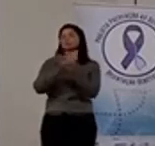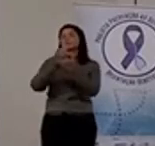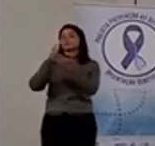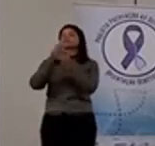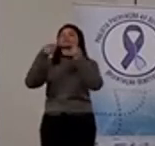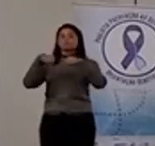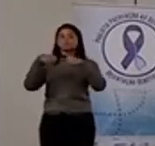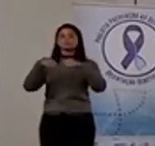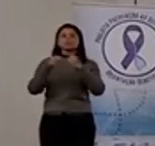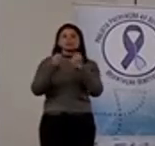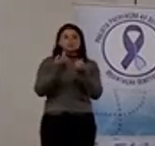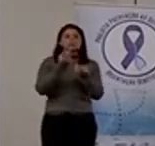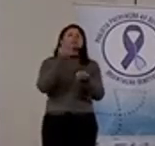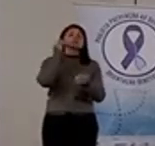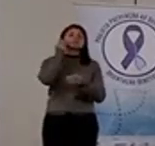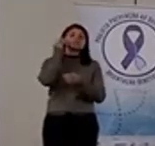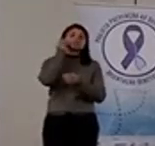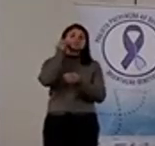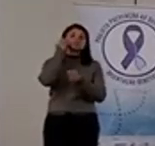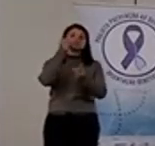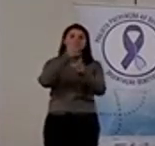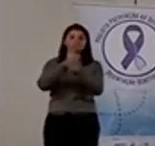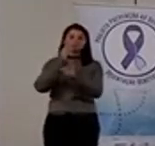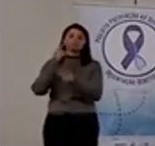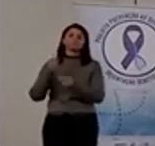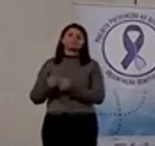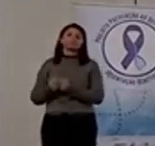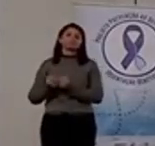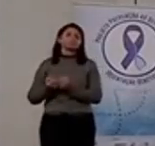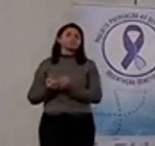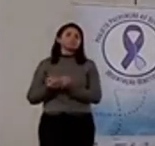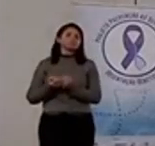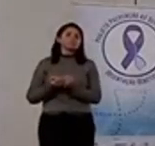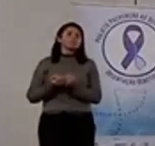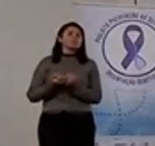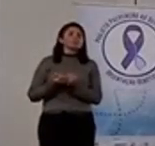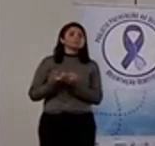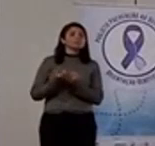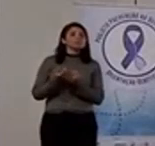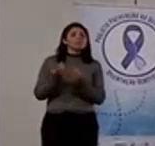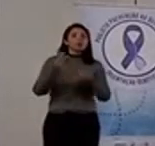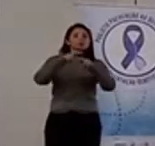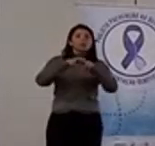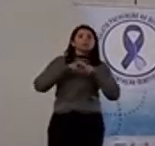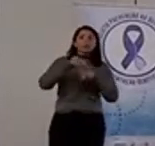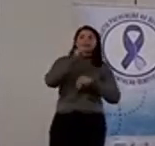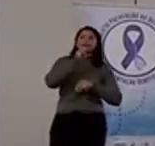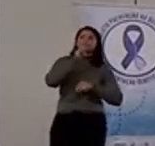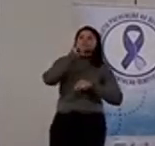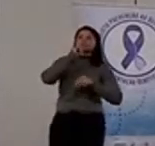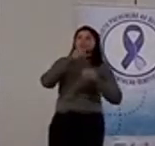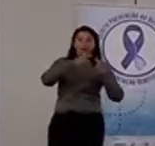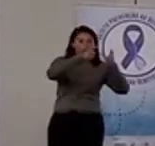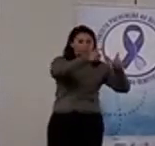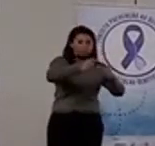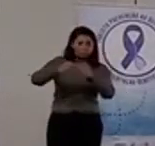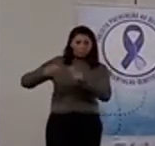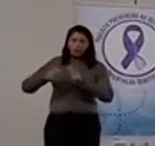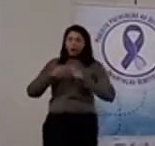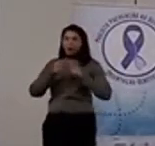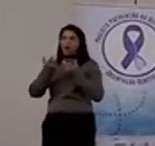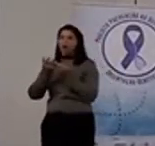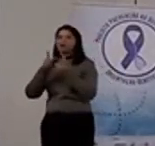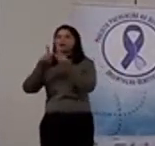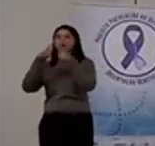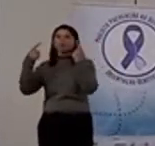fazer vários testes para poder descobrir qual a causa dessa síndrome. É por isso que, por exemplo, você tem um campo da genética que chama-se dismorfologia,